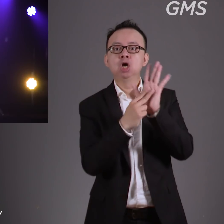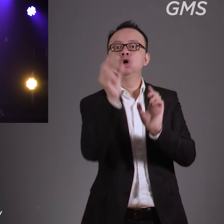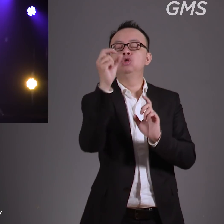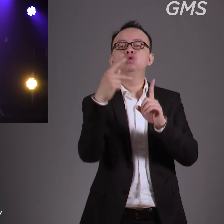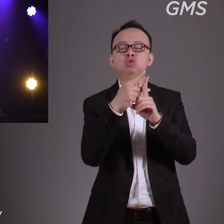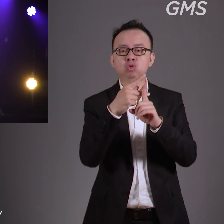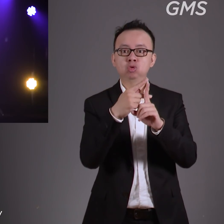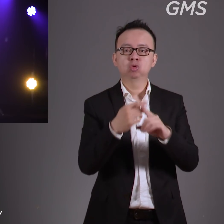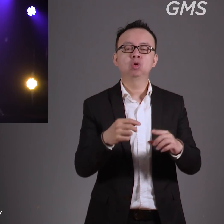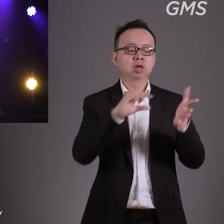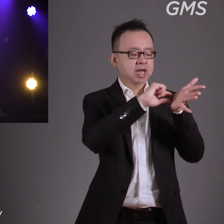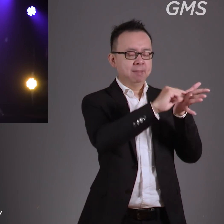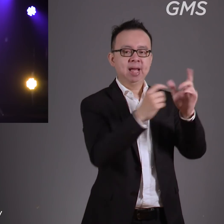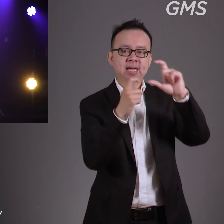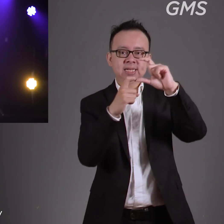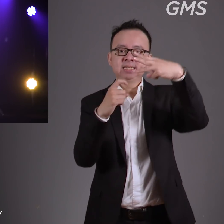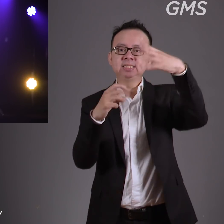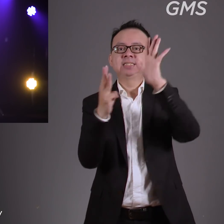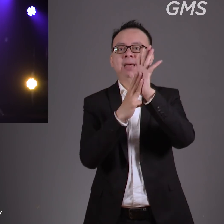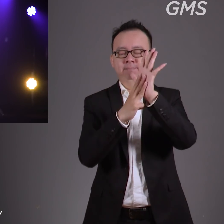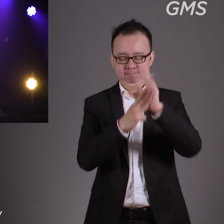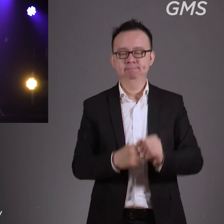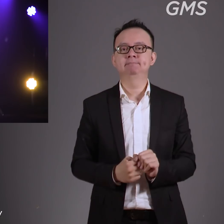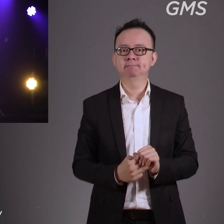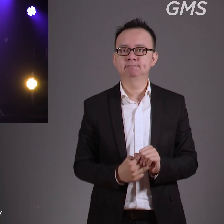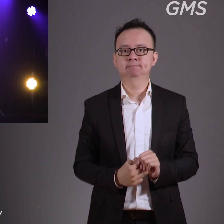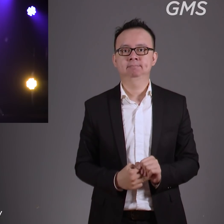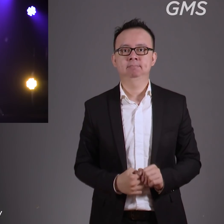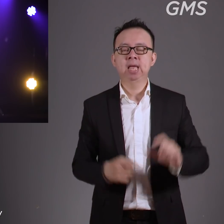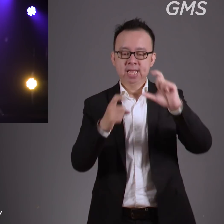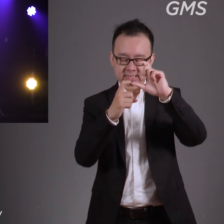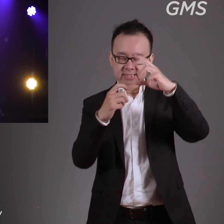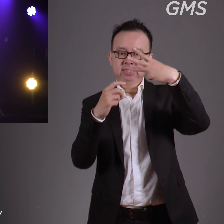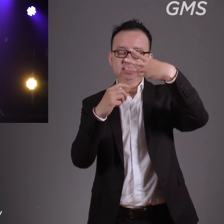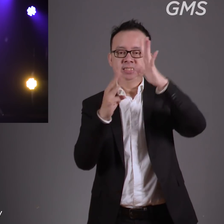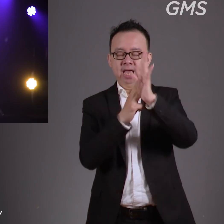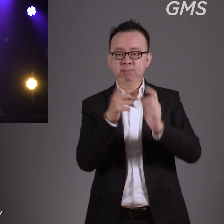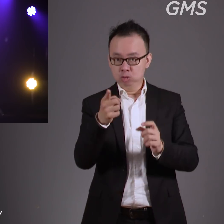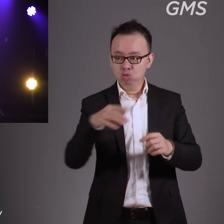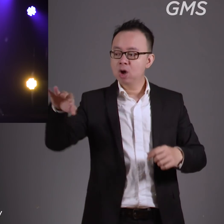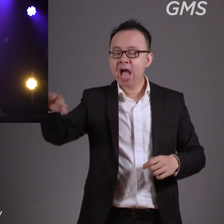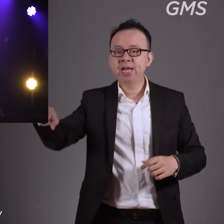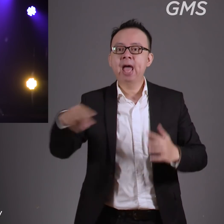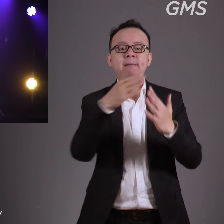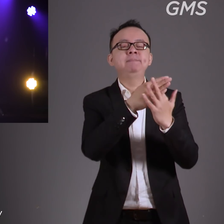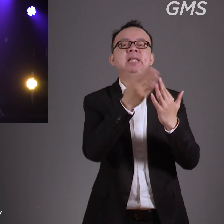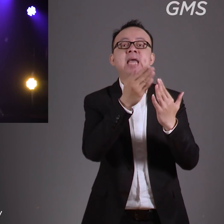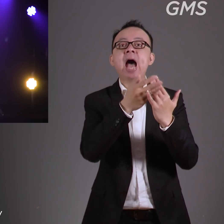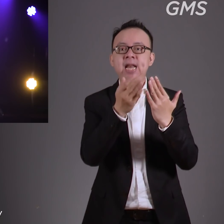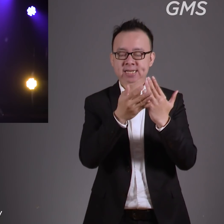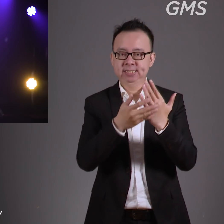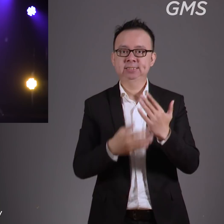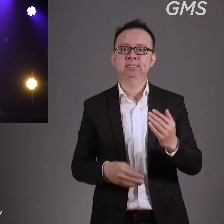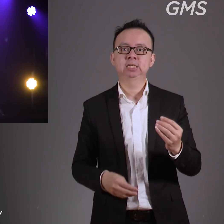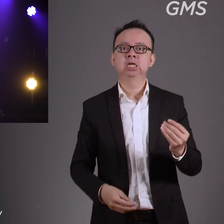selanjutnya namanya Sem. Sem Ham Yafet bukan? Nah Sem inilah anak pilihan. Dari sinilah keturunan Abraham.